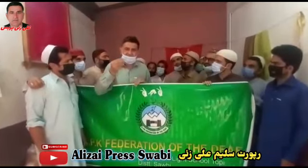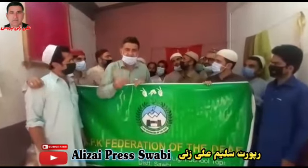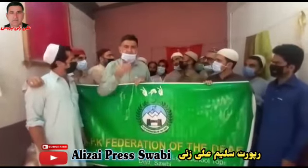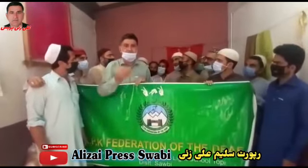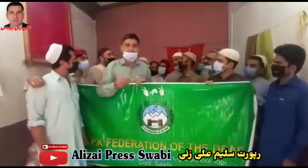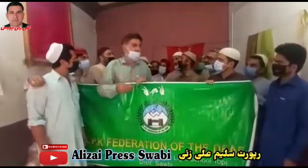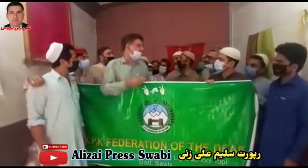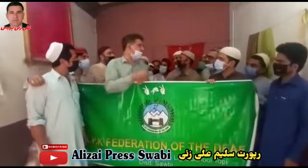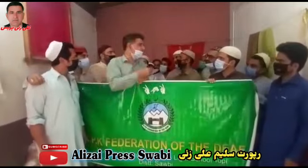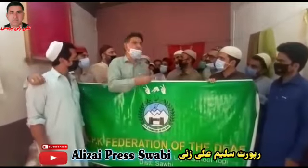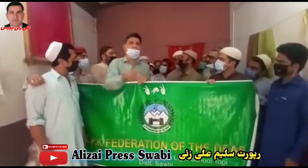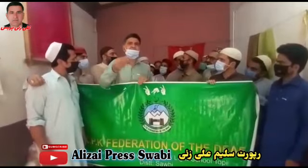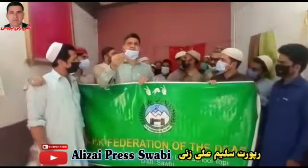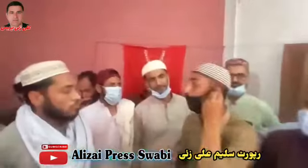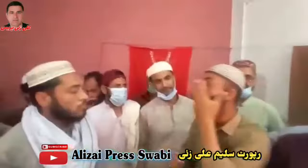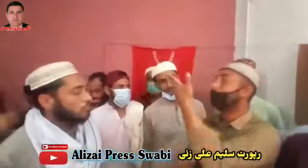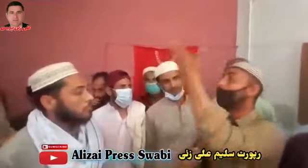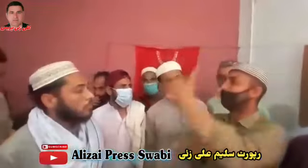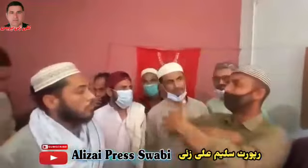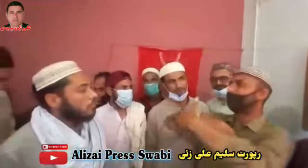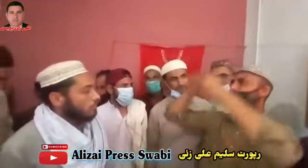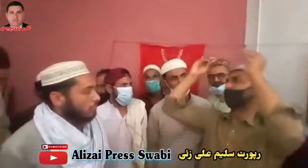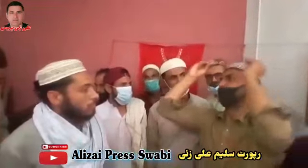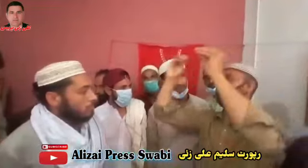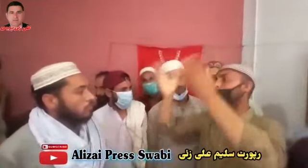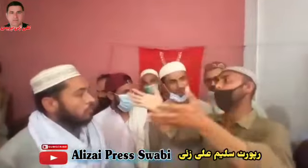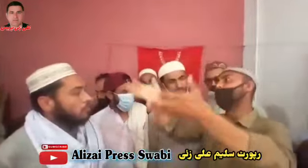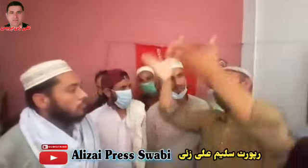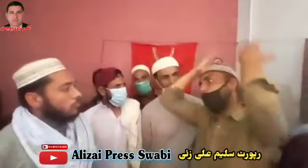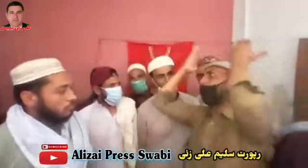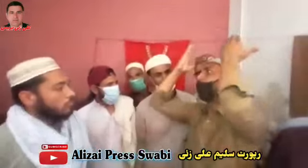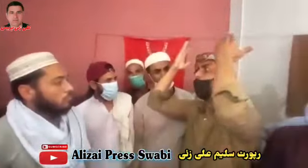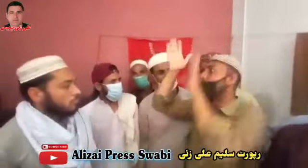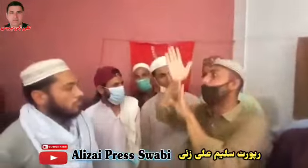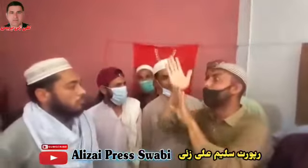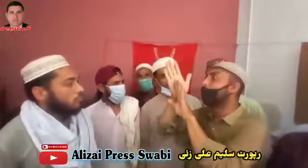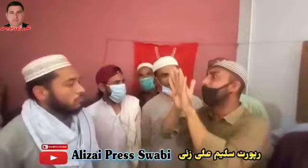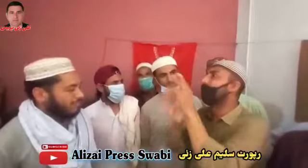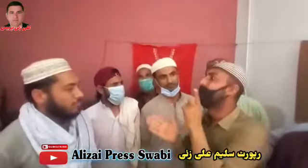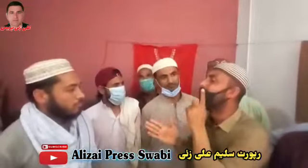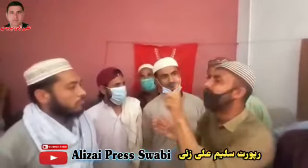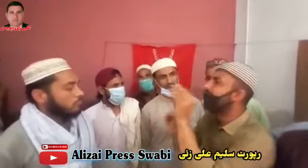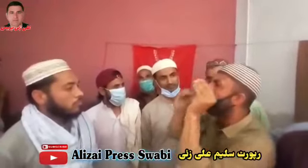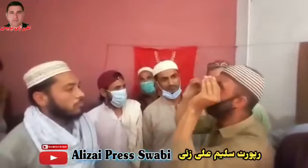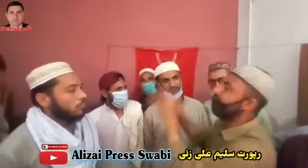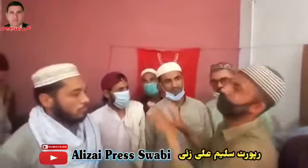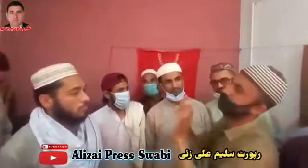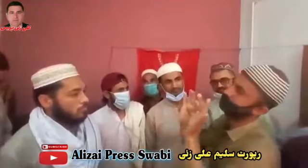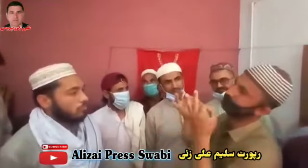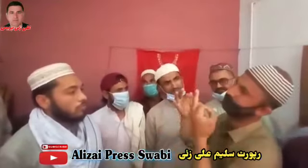شرم خبره ده چې دا جزان وایي چې موږ شاه منصور ته لړو د زکات کمیټۍ چیرمین څخه، هلته او هغې موږ ته انکار وکړو چې ستاسو لپاره څه